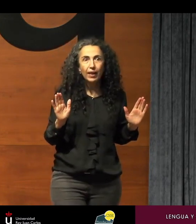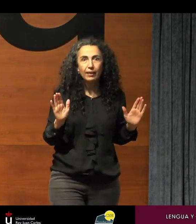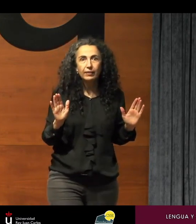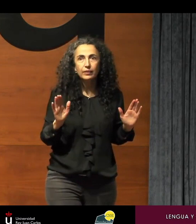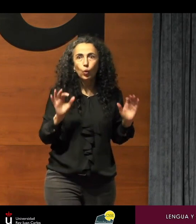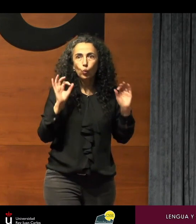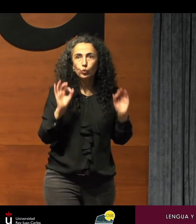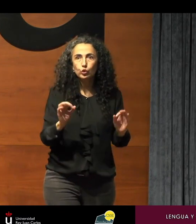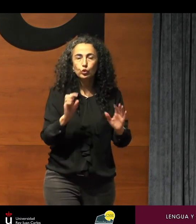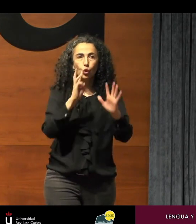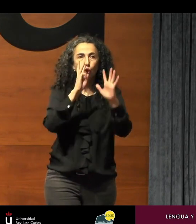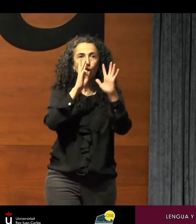y después